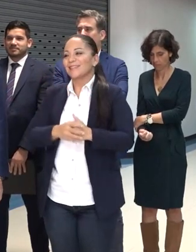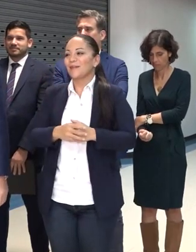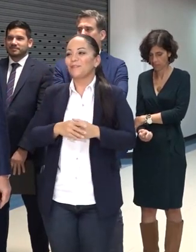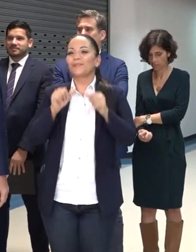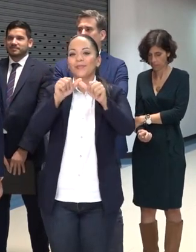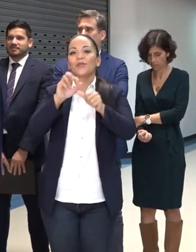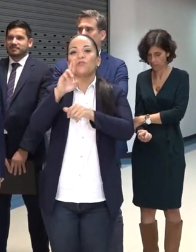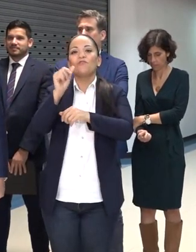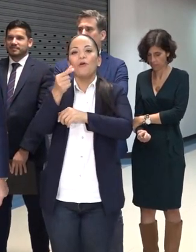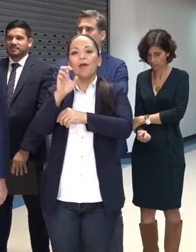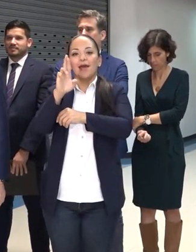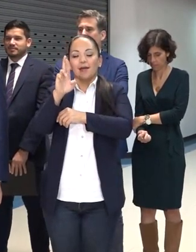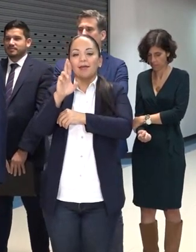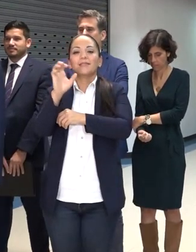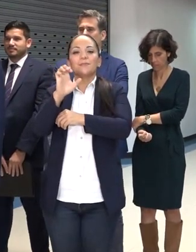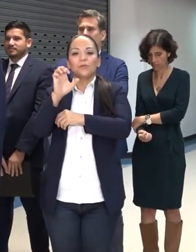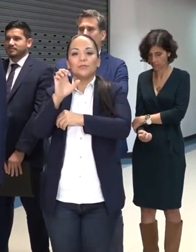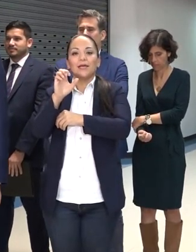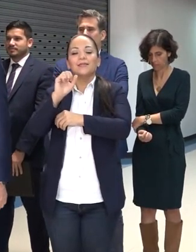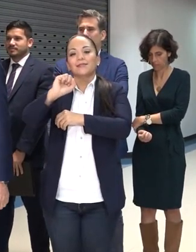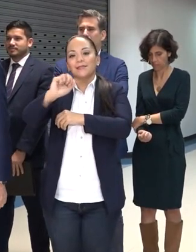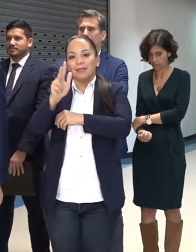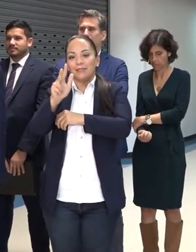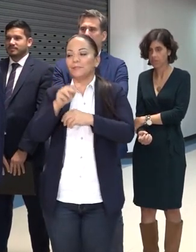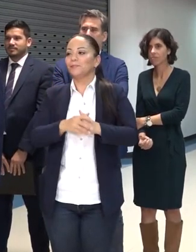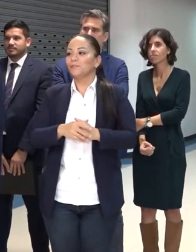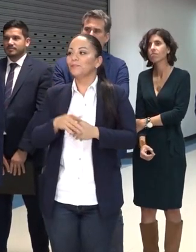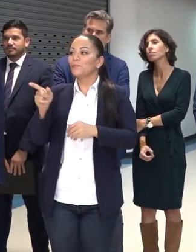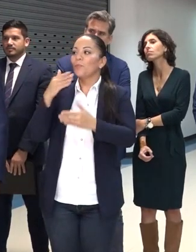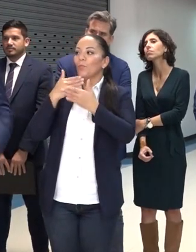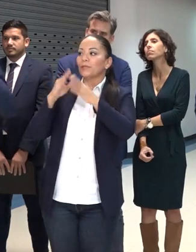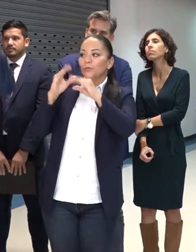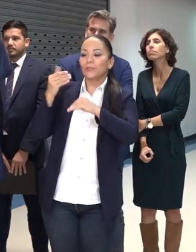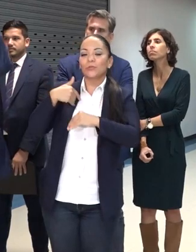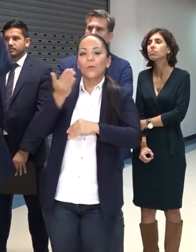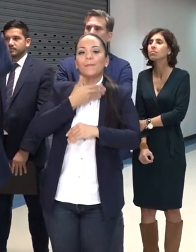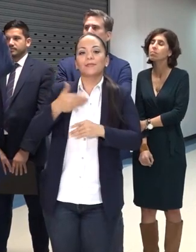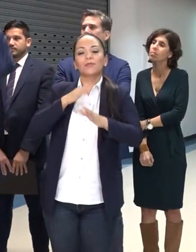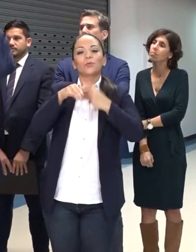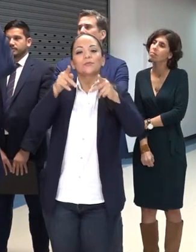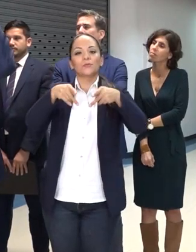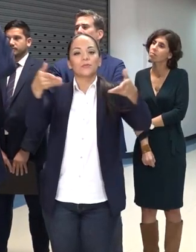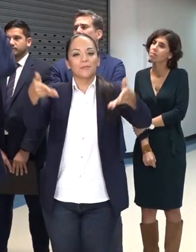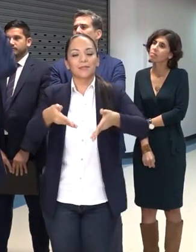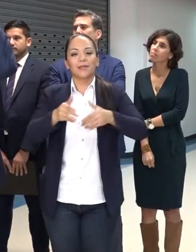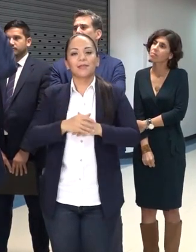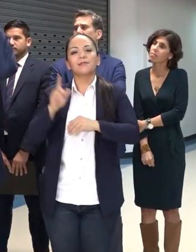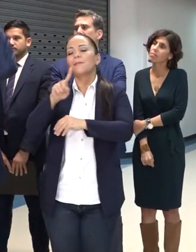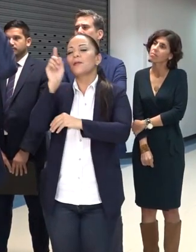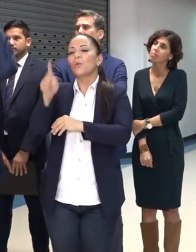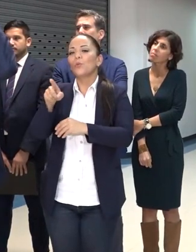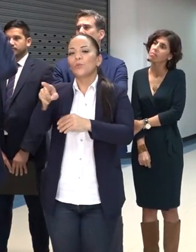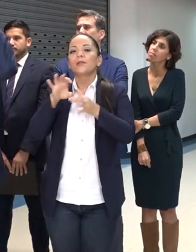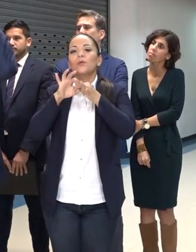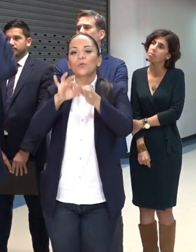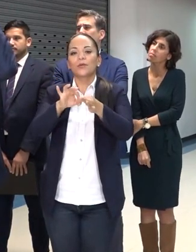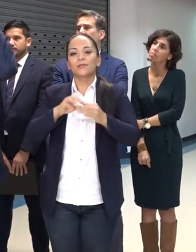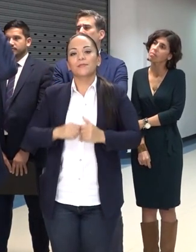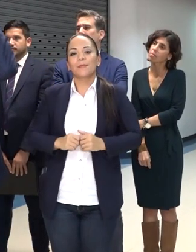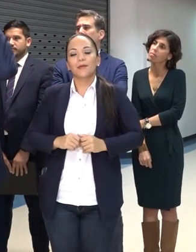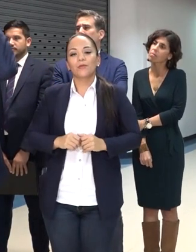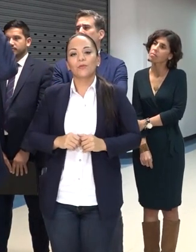con Roger Espinosa de El Sinal. Muy buenas noches, señor presidente, y a todos los presentes. La pregunta mía es con respecto